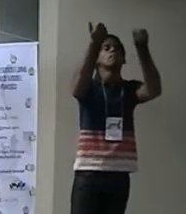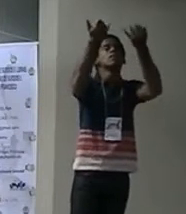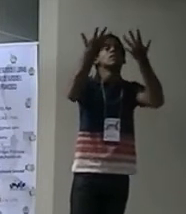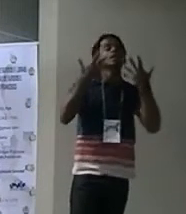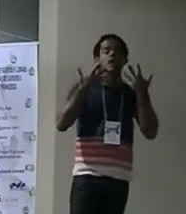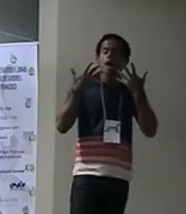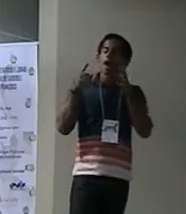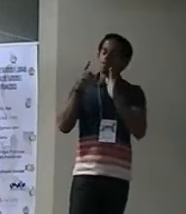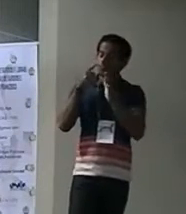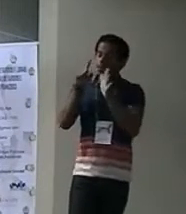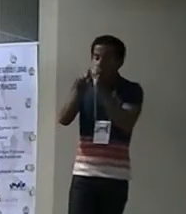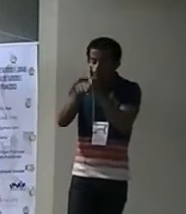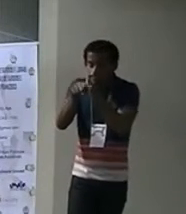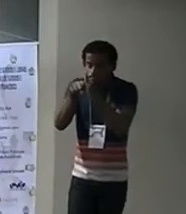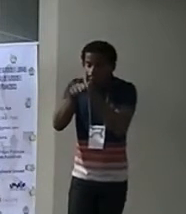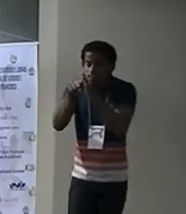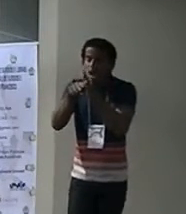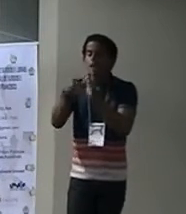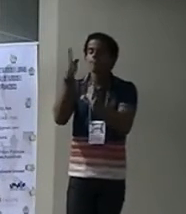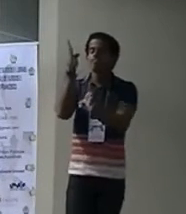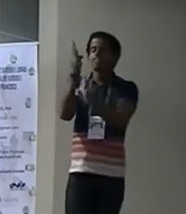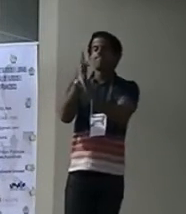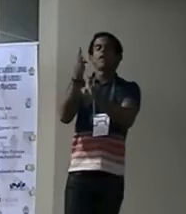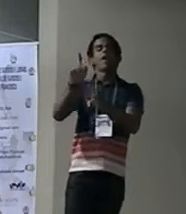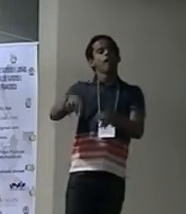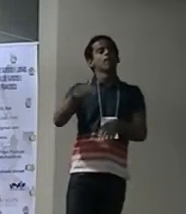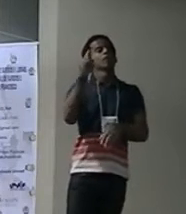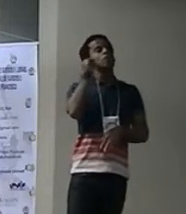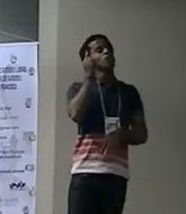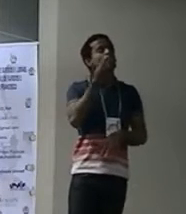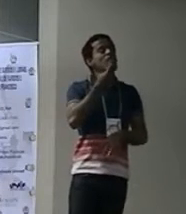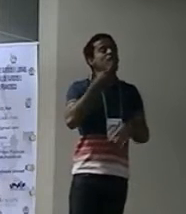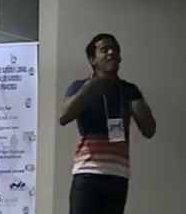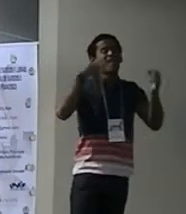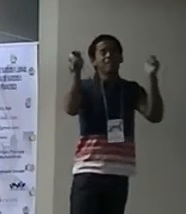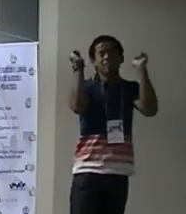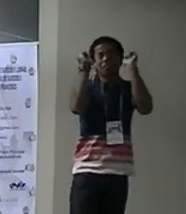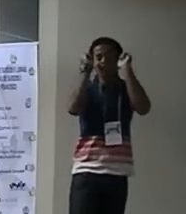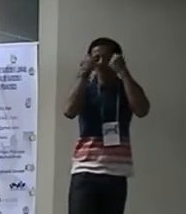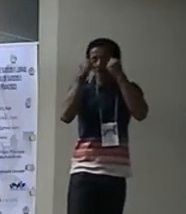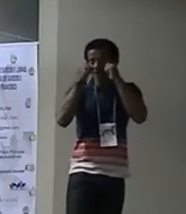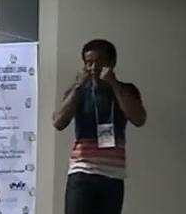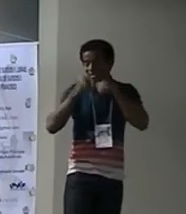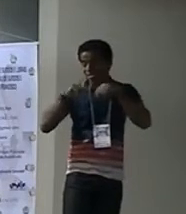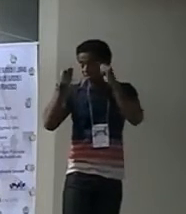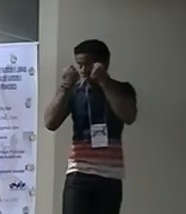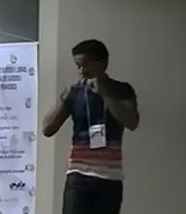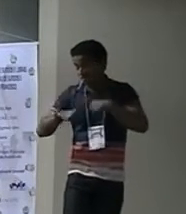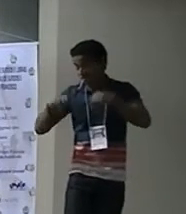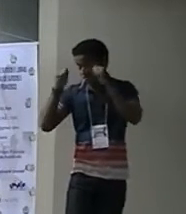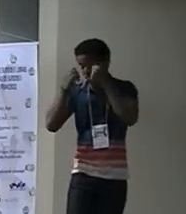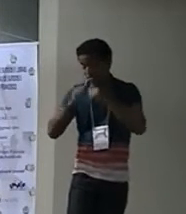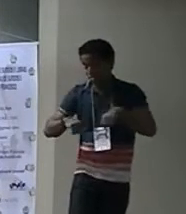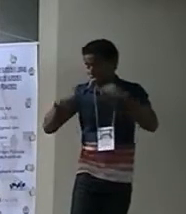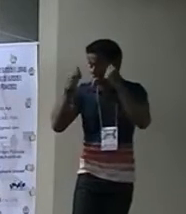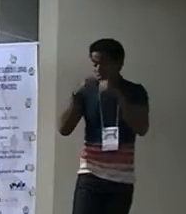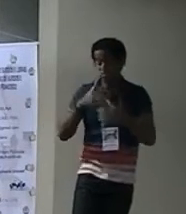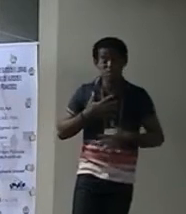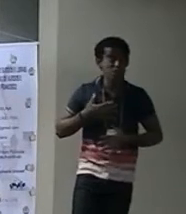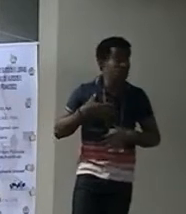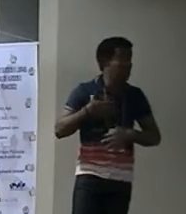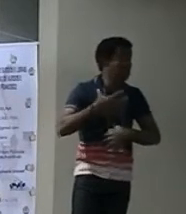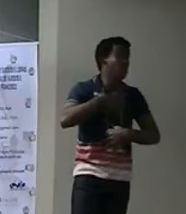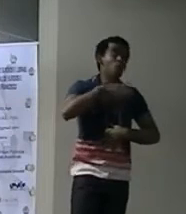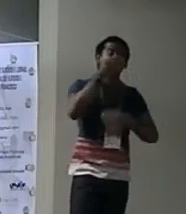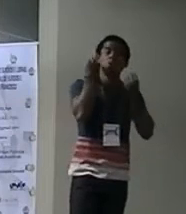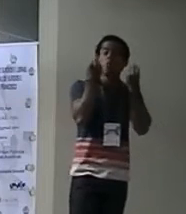Como é que eu vou cuidar? E o médico examinou e descobriu que era surdo.